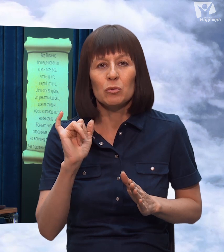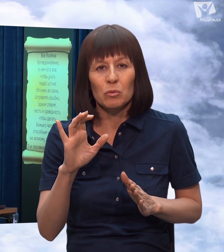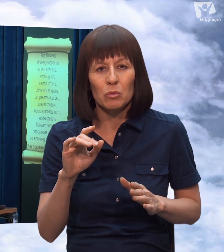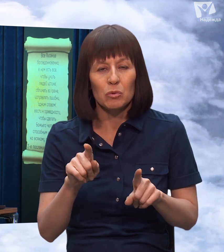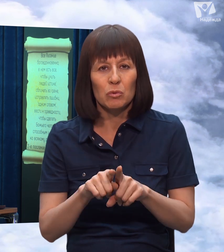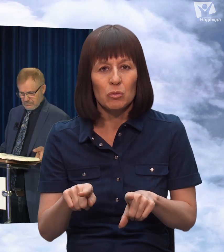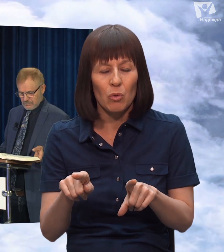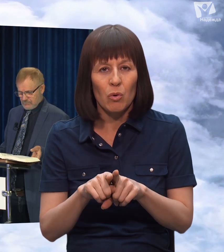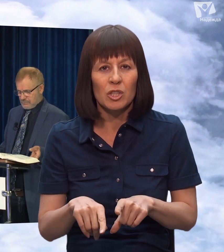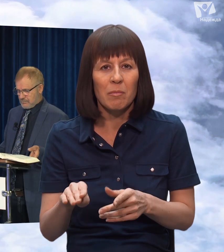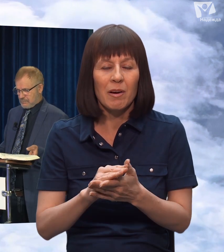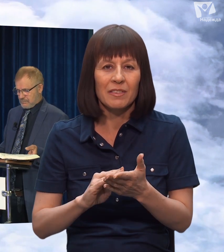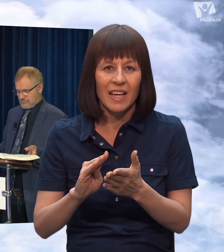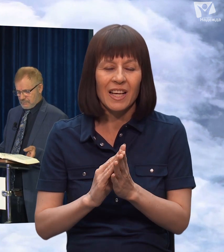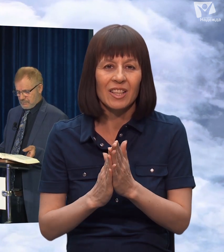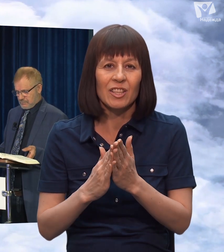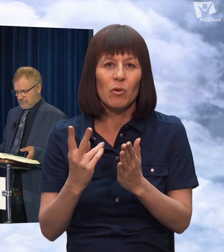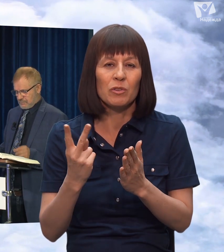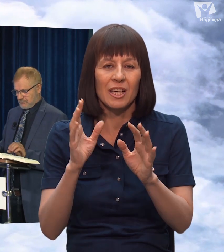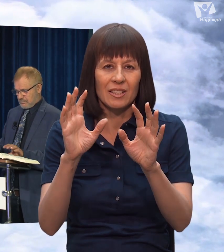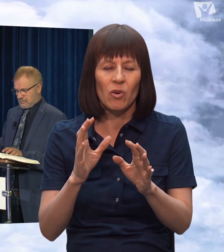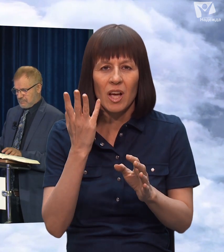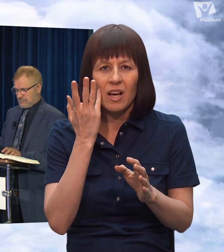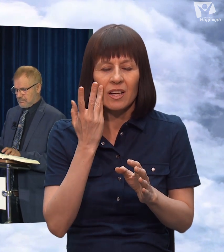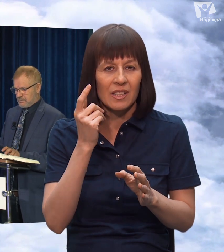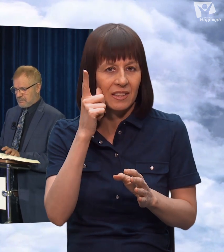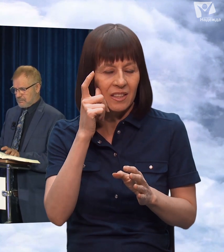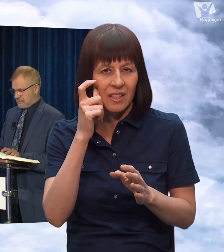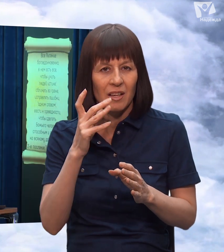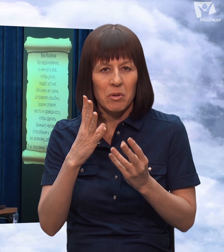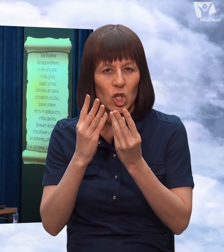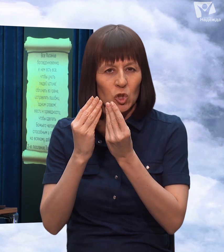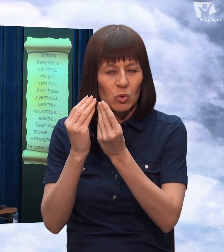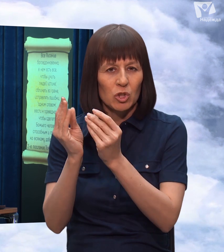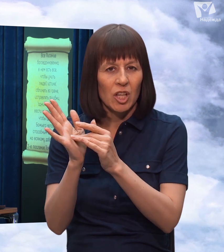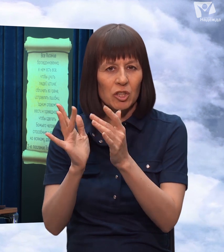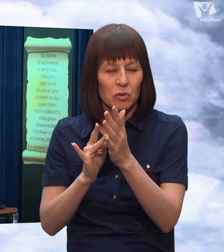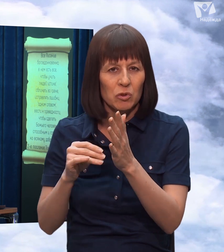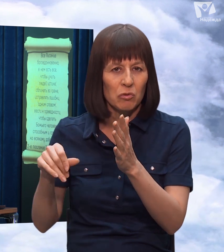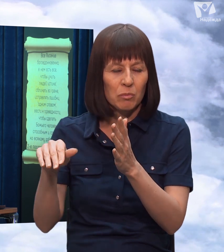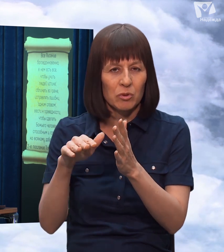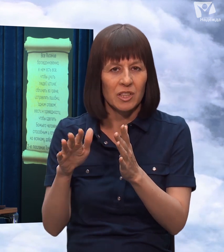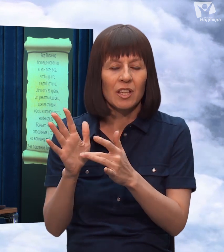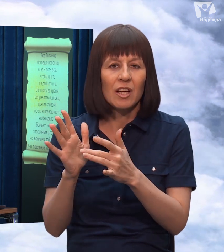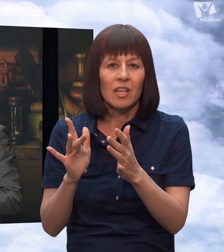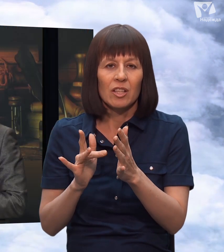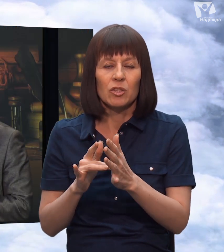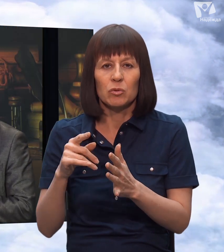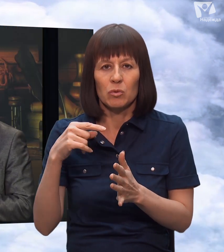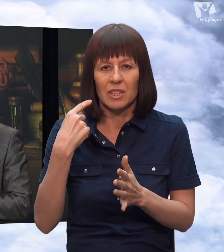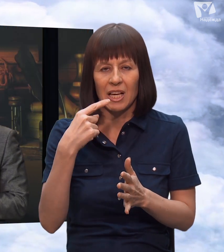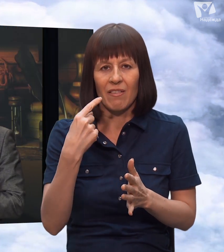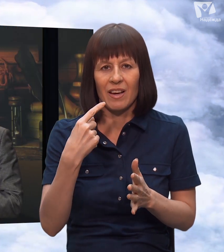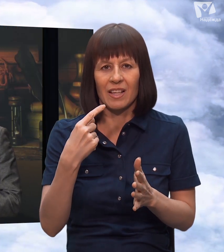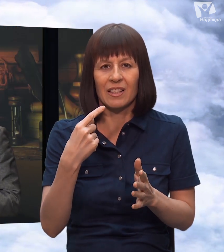цитировал эту книгу во время искушения - ты не но и другие авторы тоже да действительно